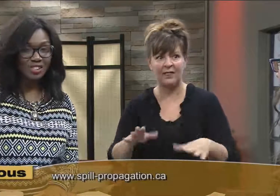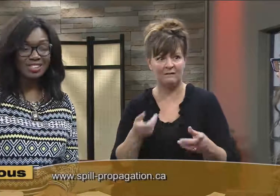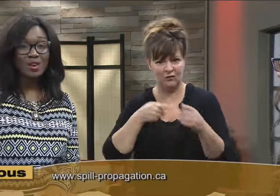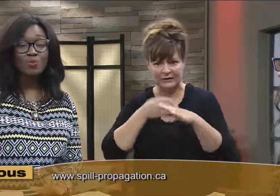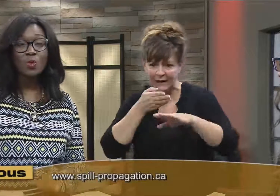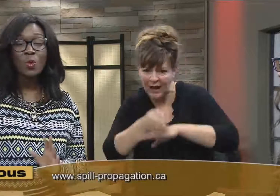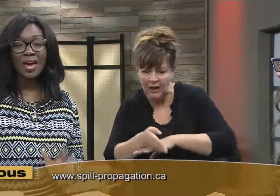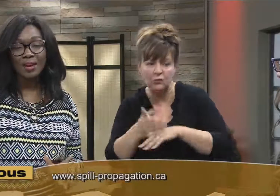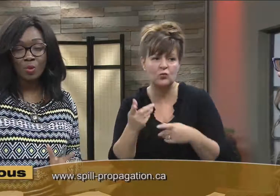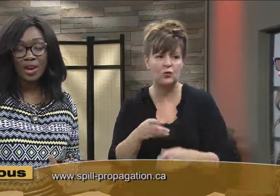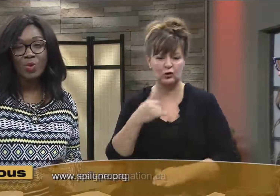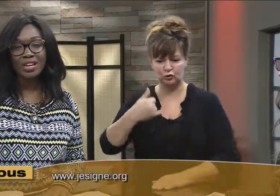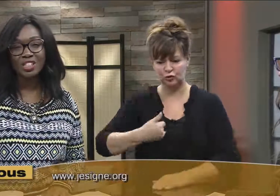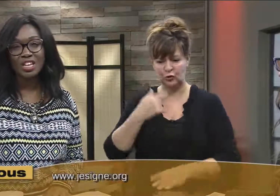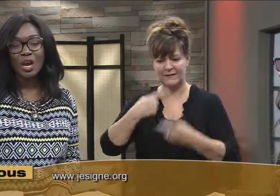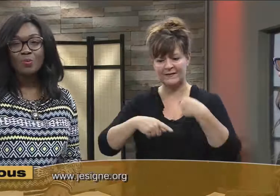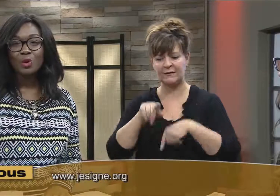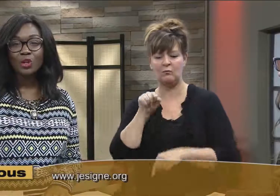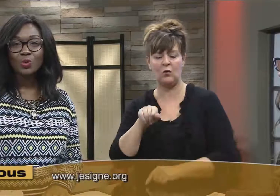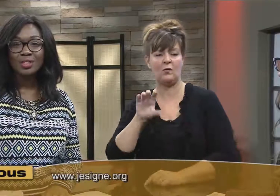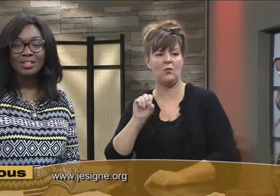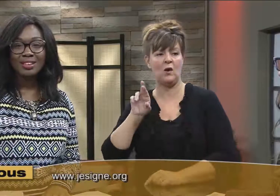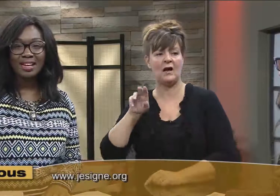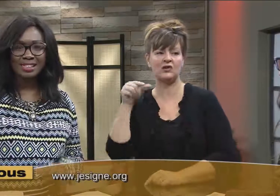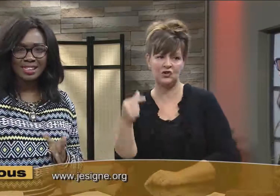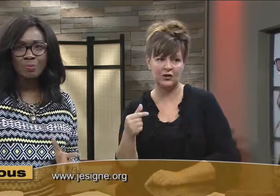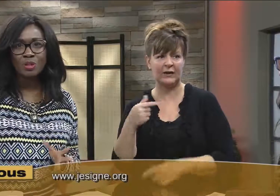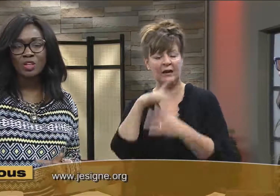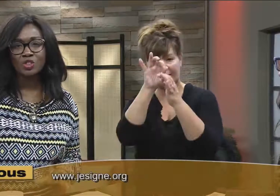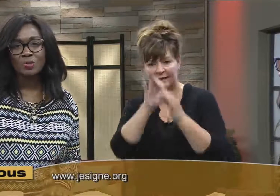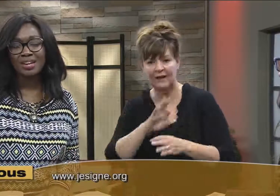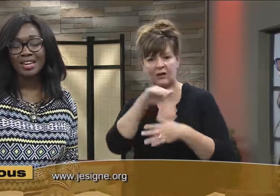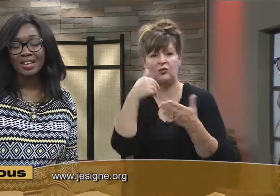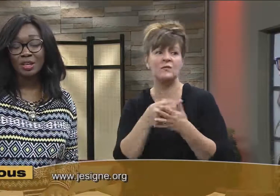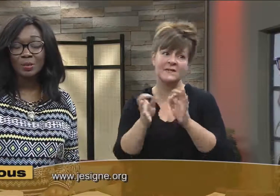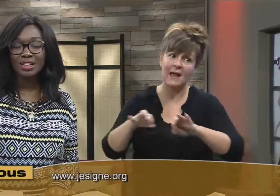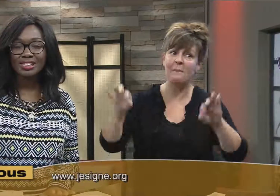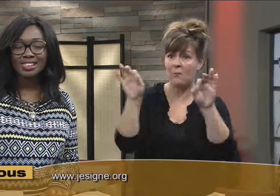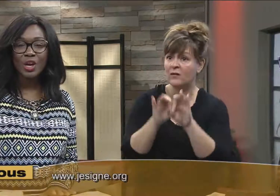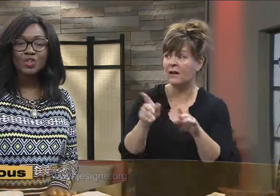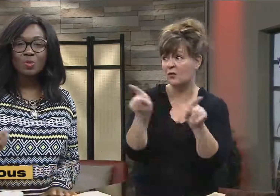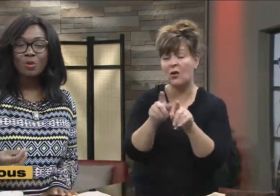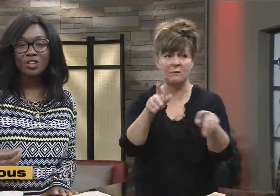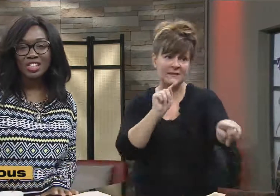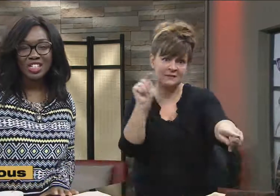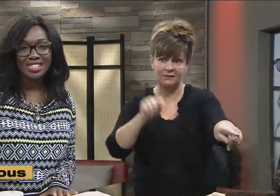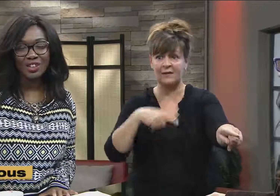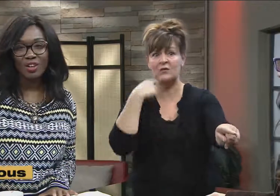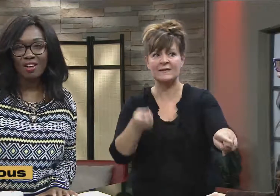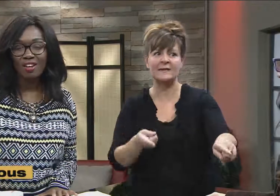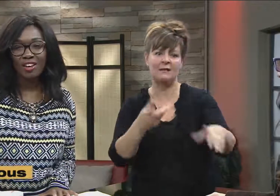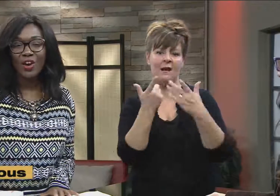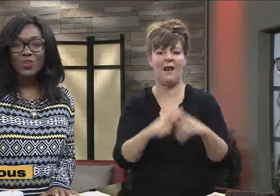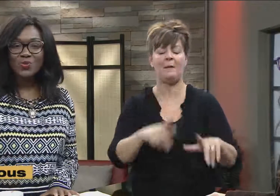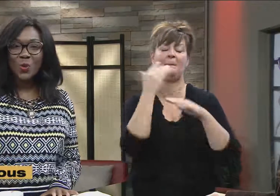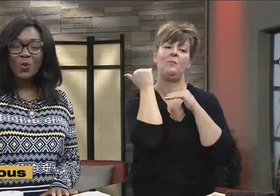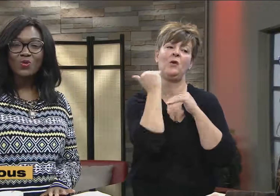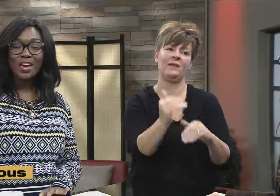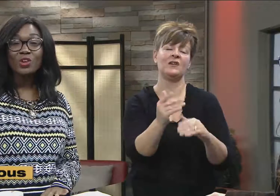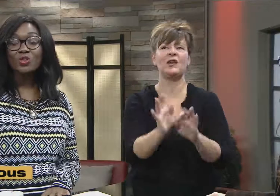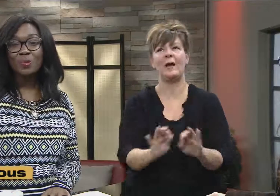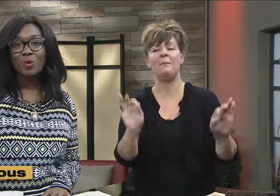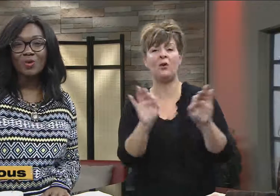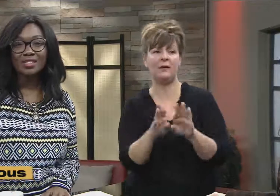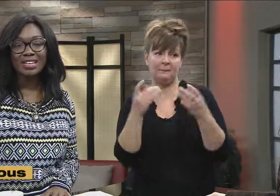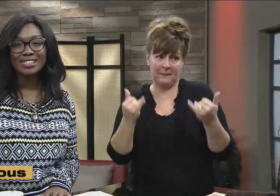encore jesigne.org pour tous les détails. C'est important, justement, comme elle a dit, de protéger cette langue. Nous, on